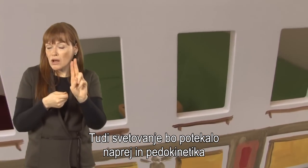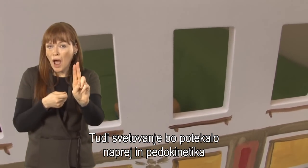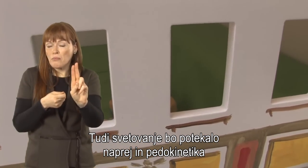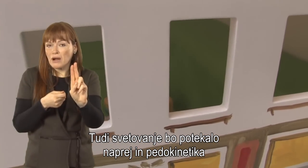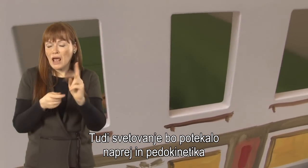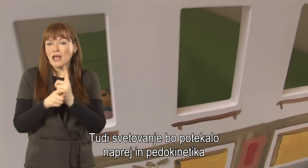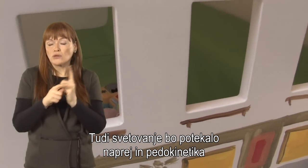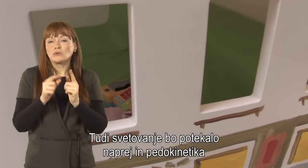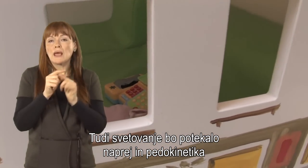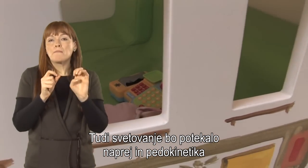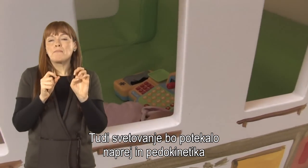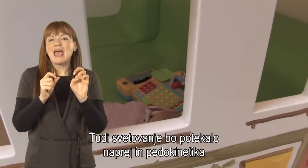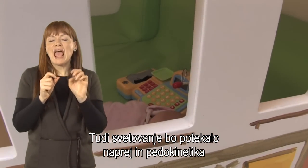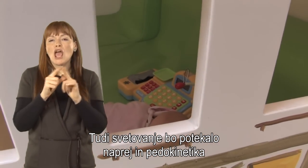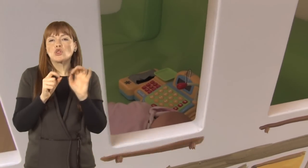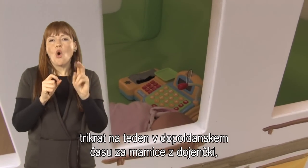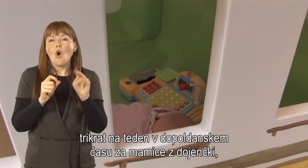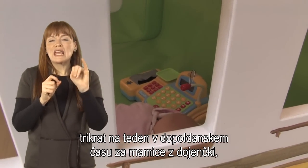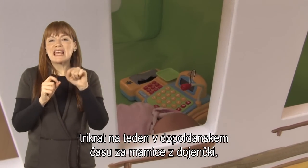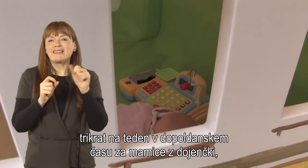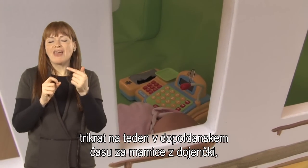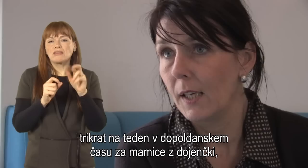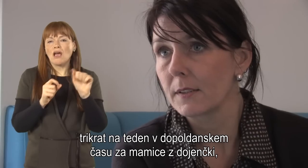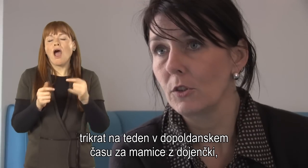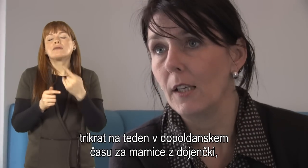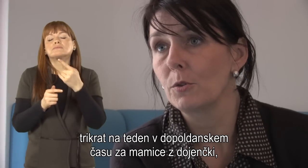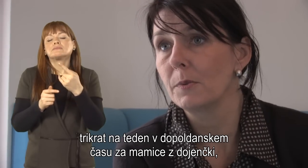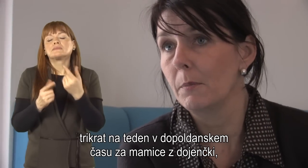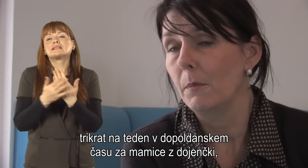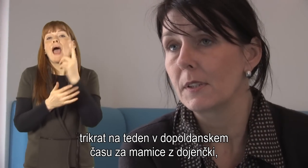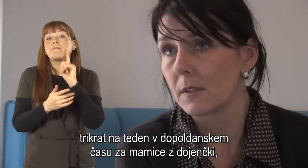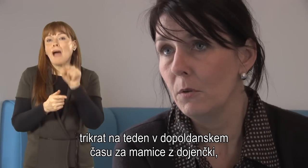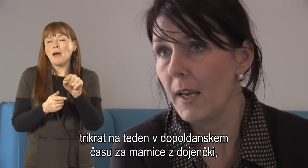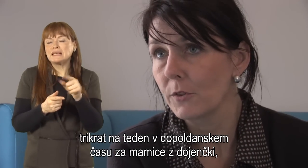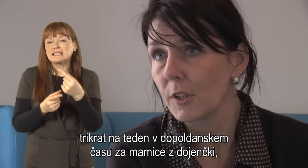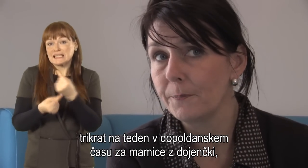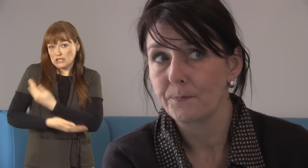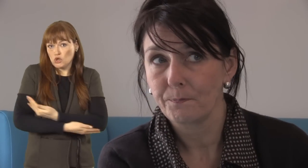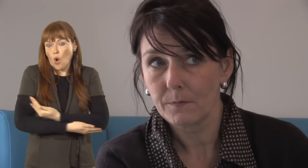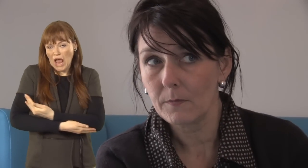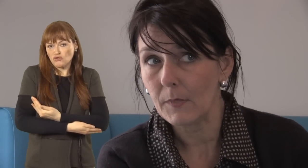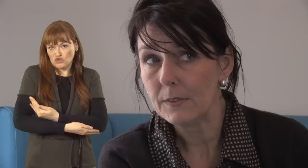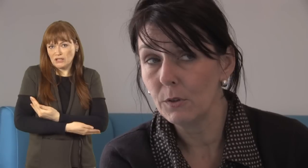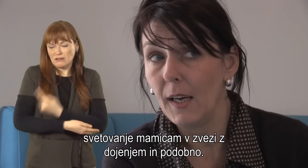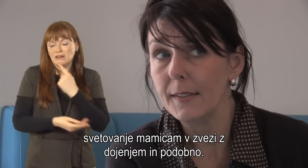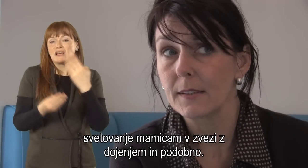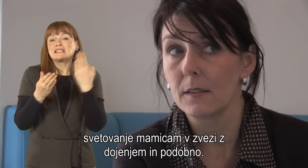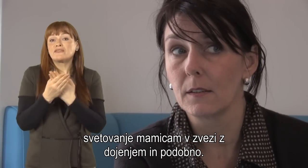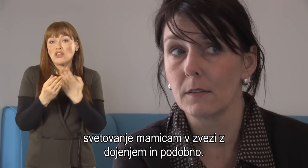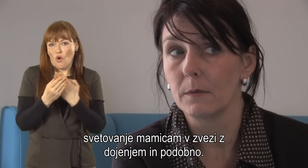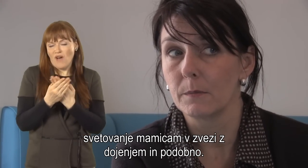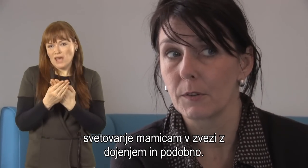Svetovanje bo potekalo naprej, prav tako pedokinetika, na primer 3-krat tedensko v dopoldanskem času za mamice z dojenčki.